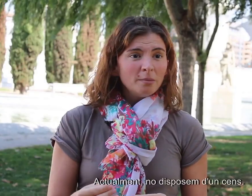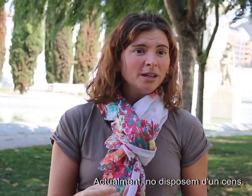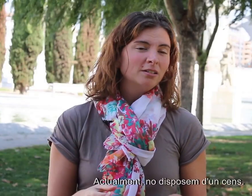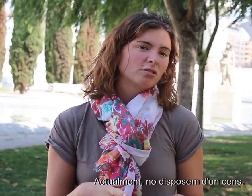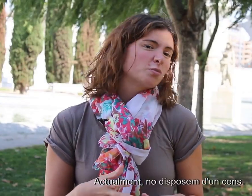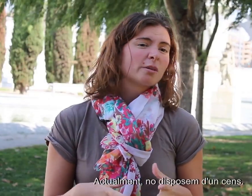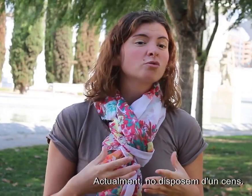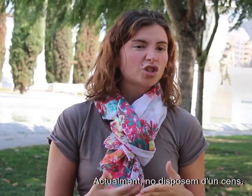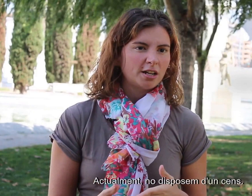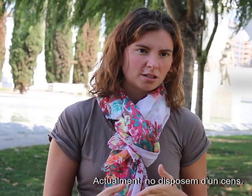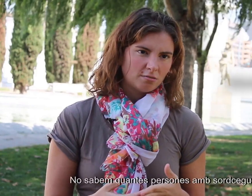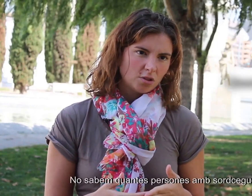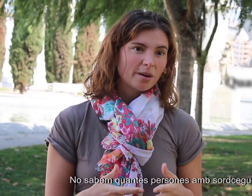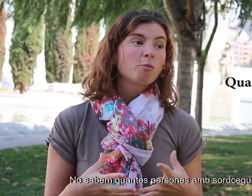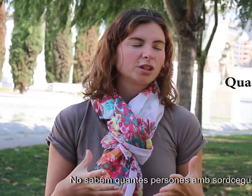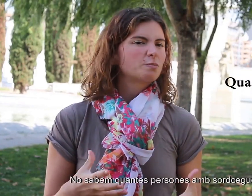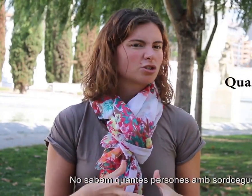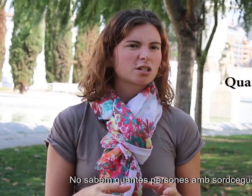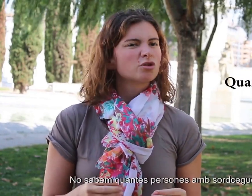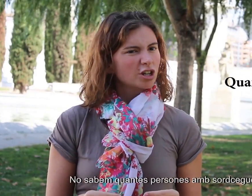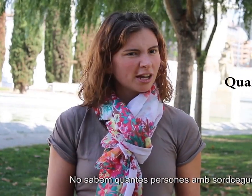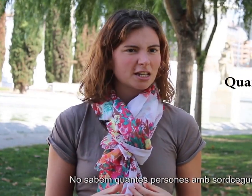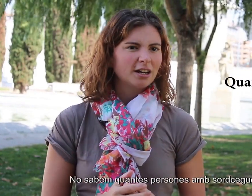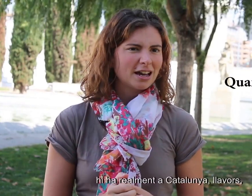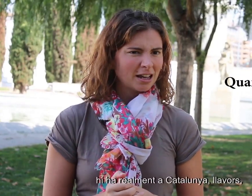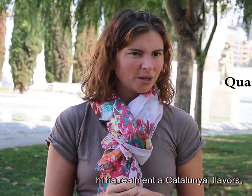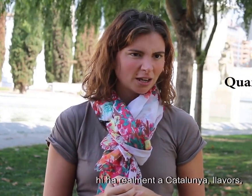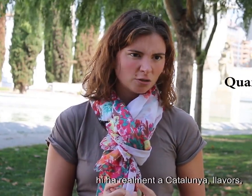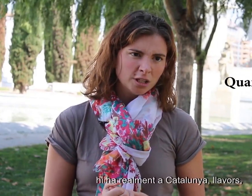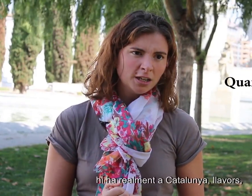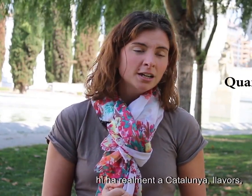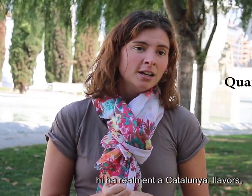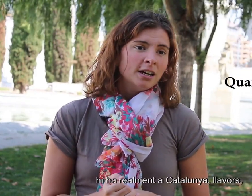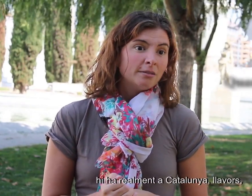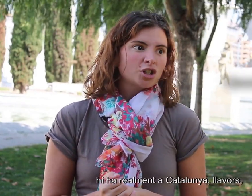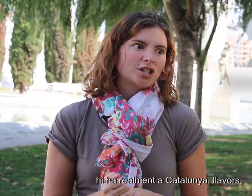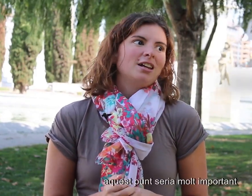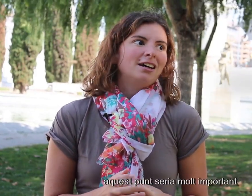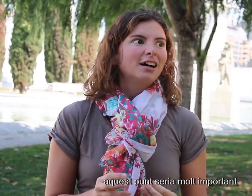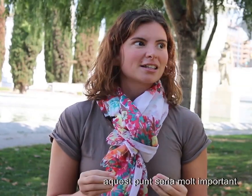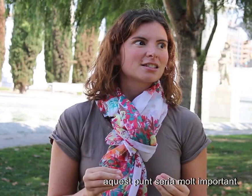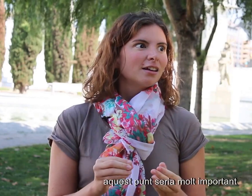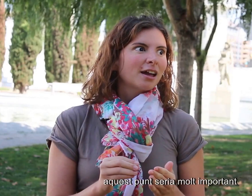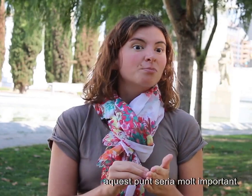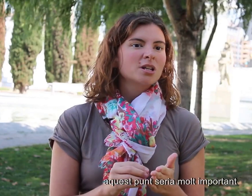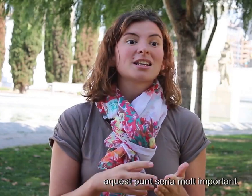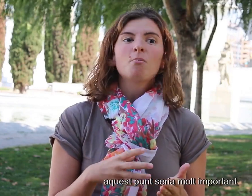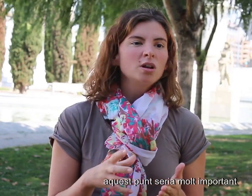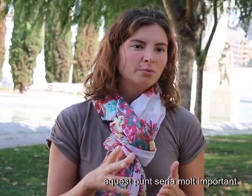Actualment no disposem d'un cens, no sabem quantes persones amb sordcega hi ha realment a Catalunya, llavors, clar, aquest punt ens seria molt